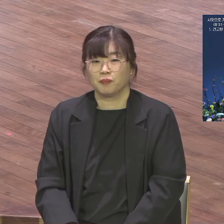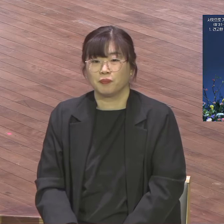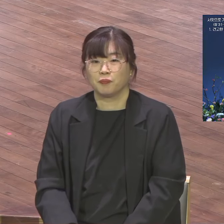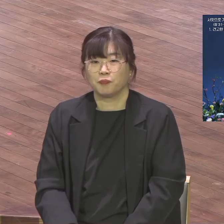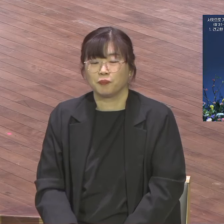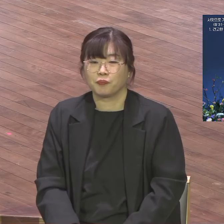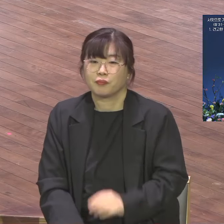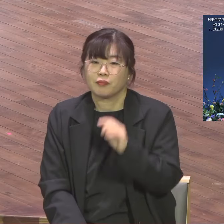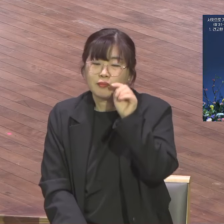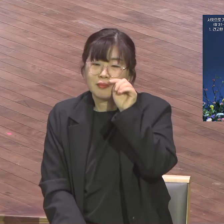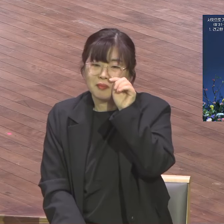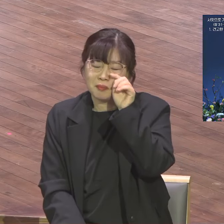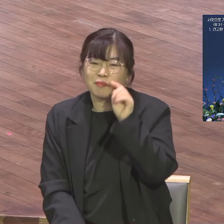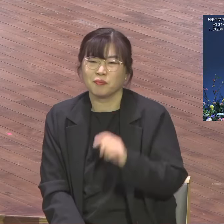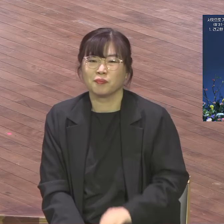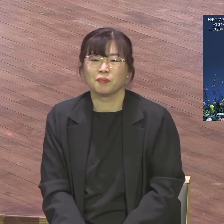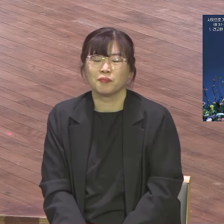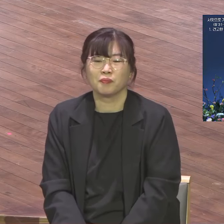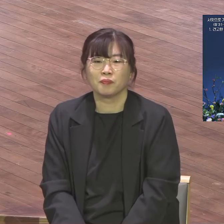주여.